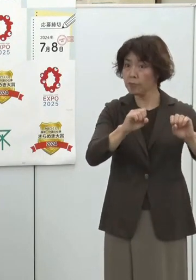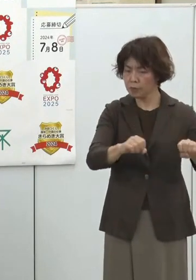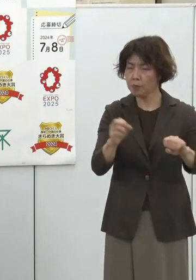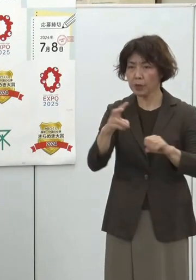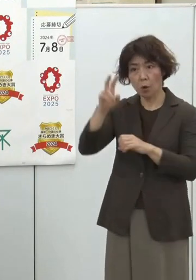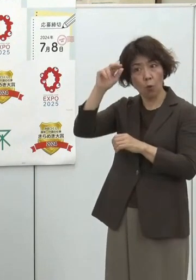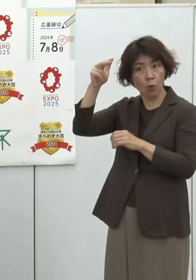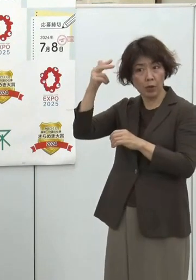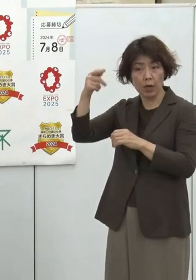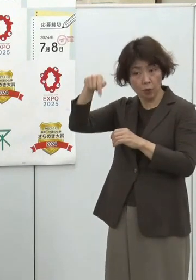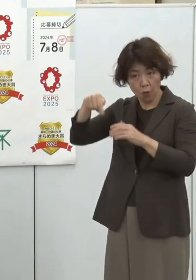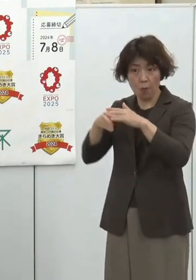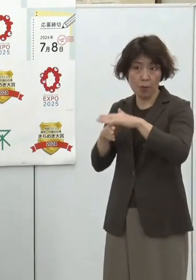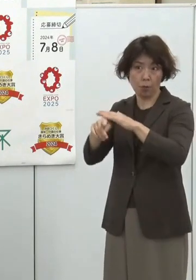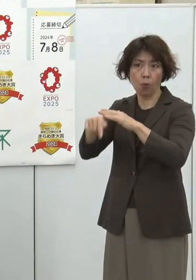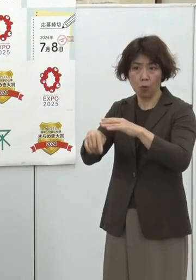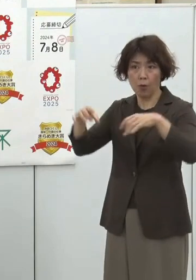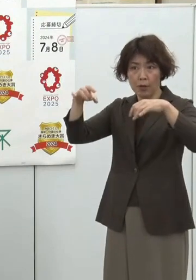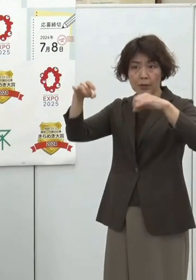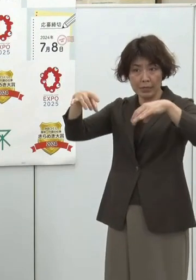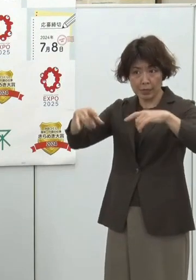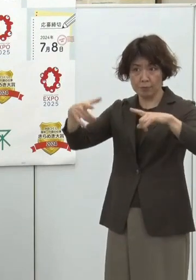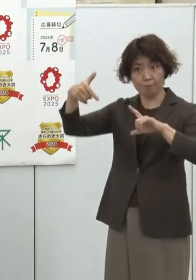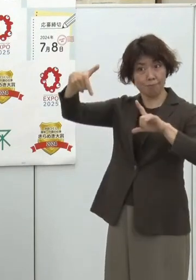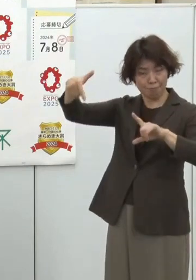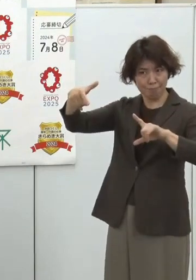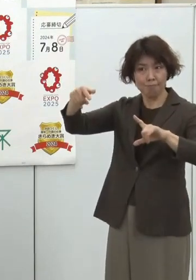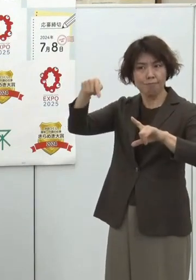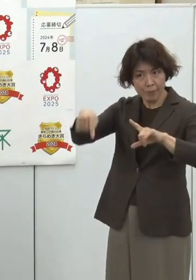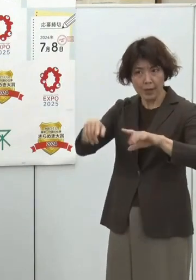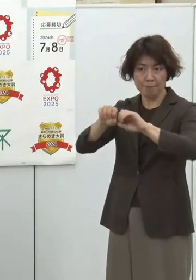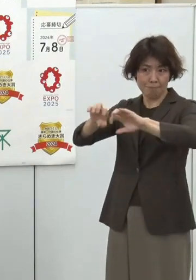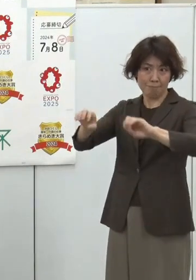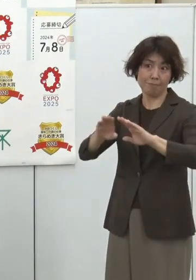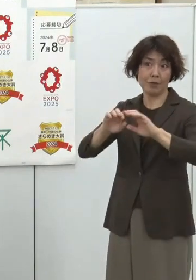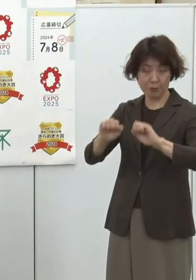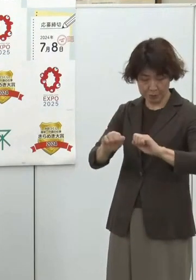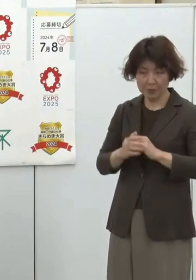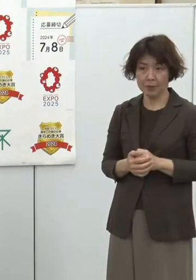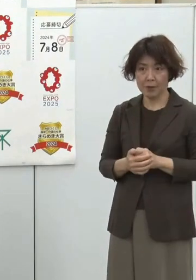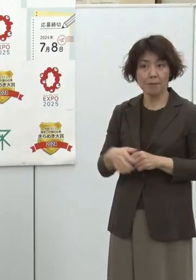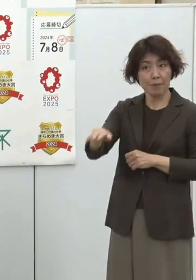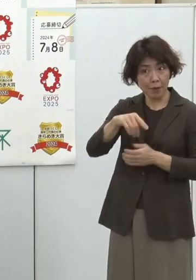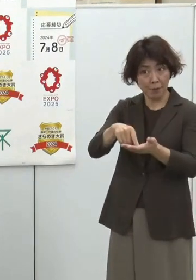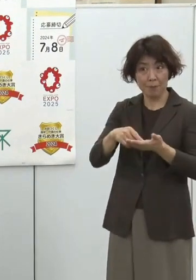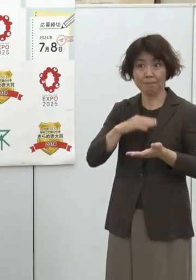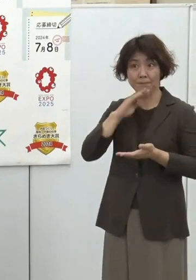ルサイネージで放映いたします。皆様からの素敵なエピソードをお待ちいたしております。私からは以上です